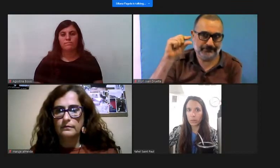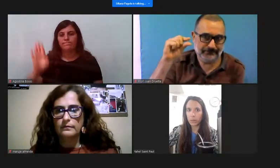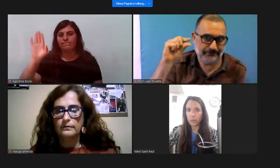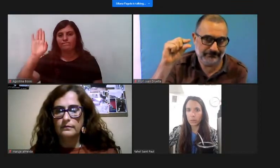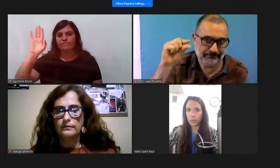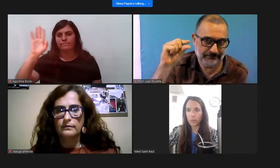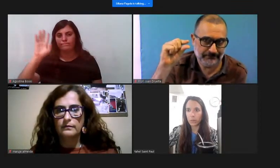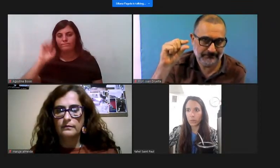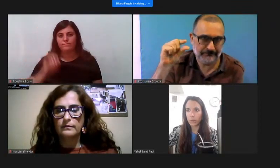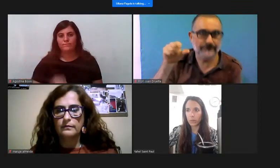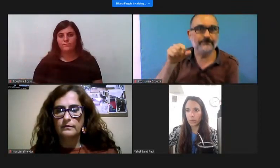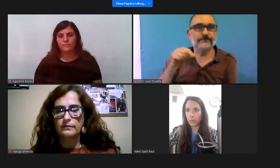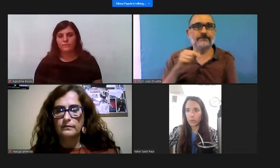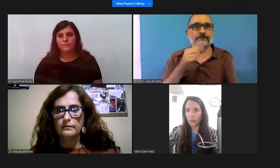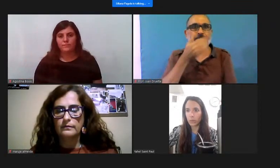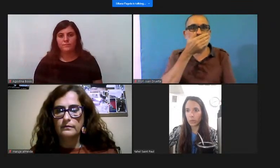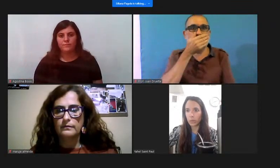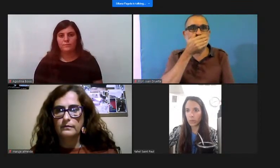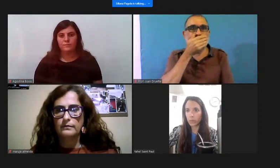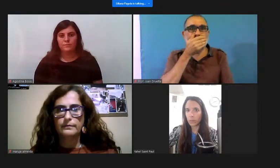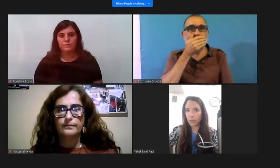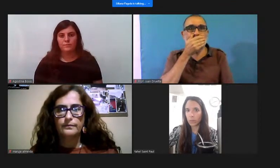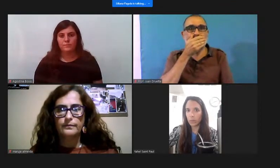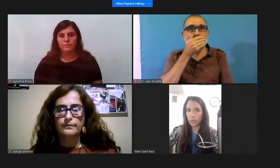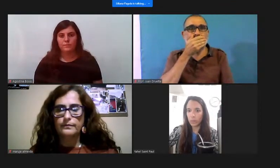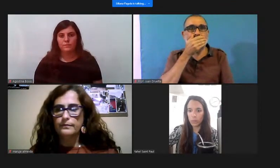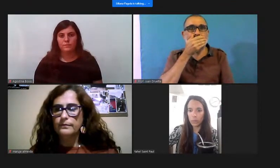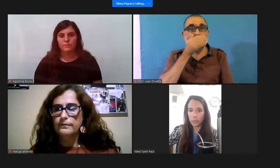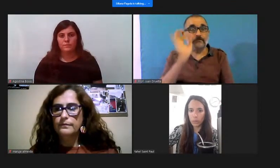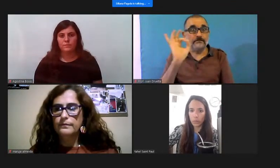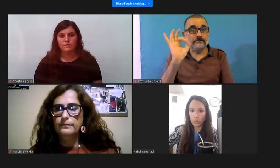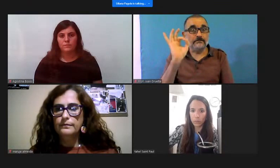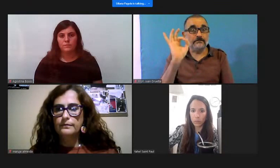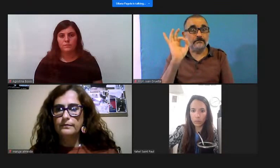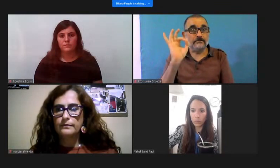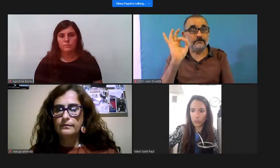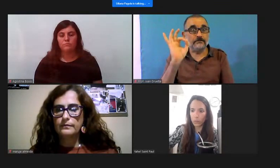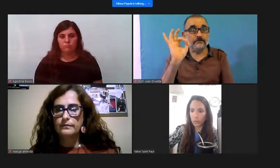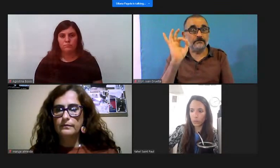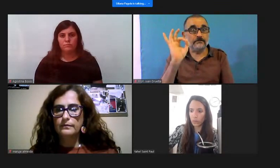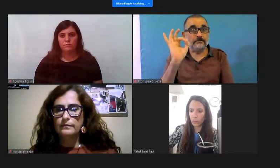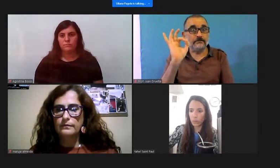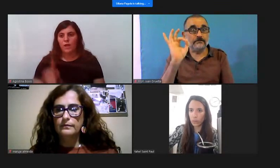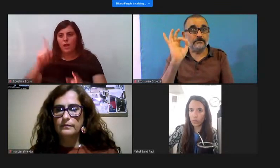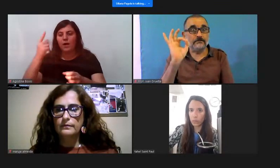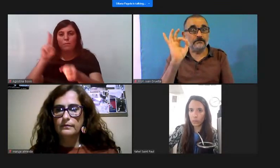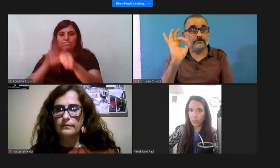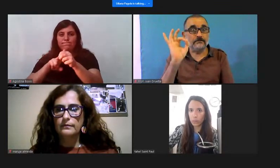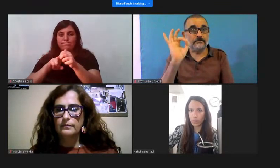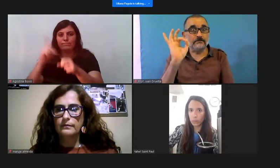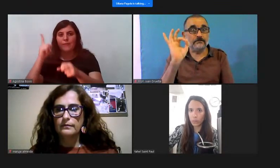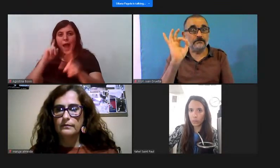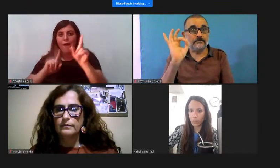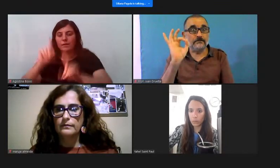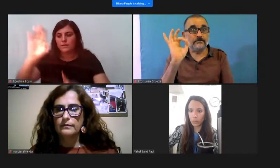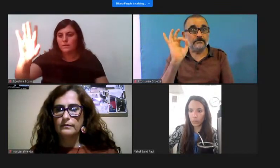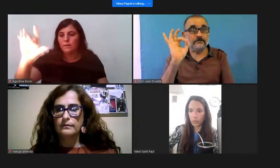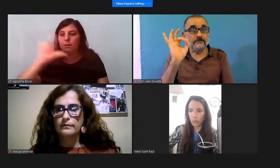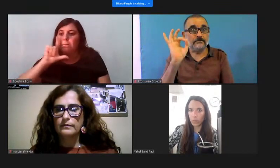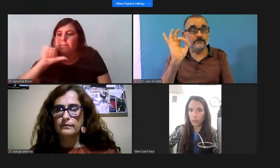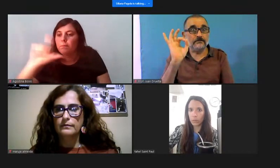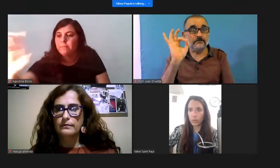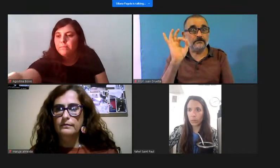que no saben leer y escribir, o que leen y escriben muy poco. ¿Sí?